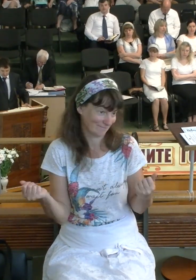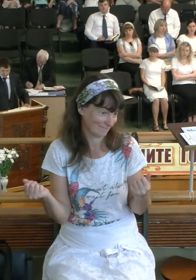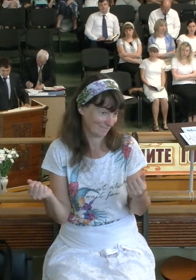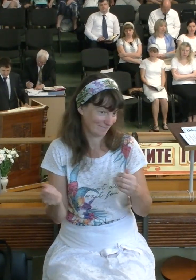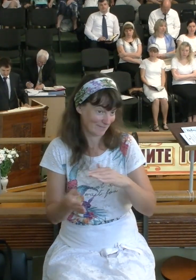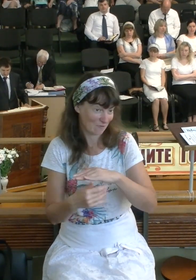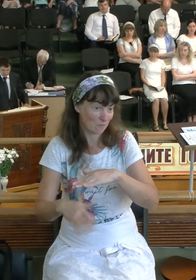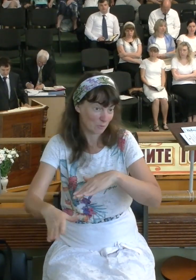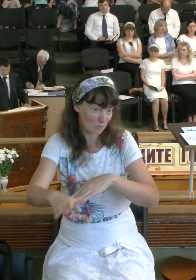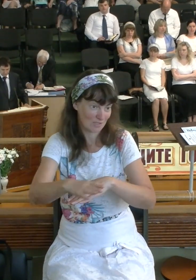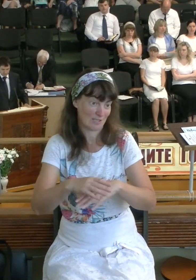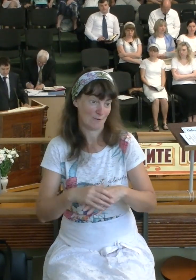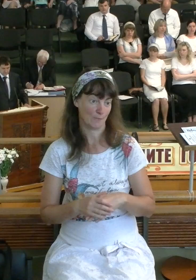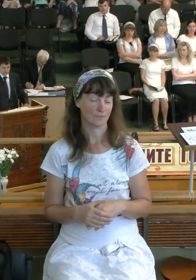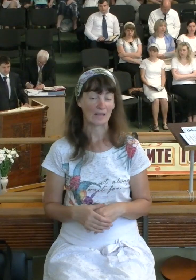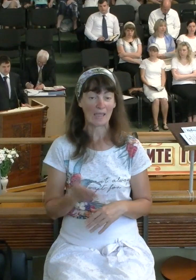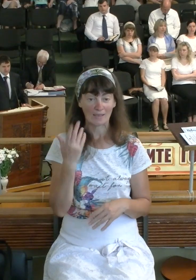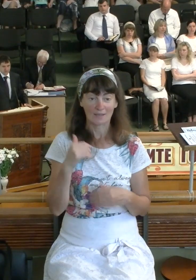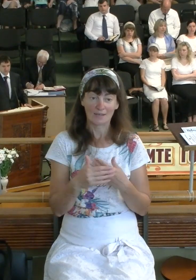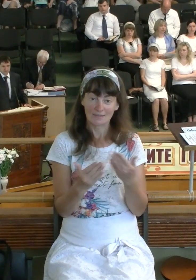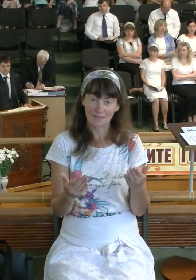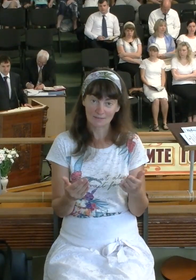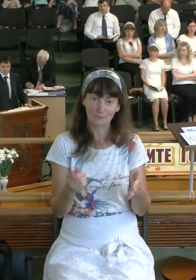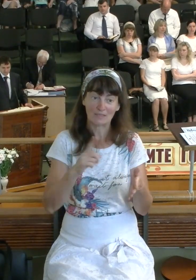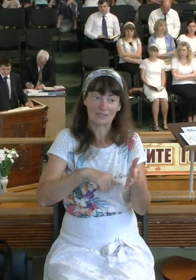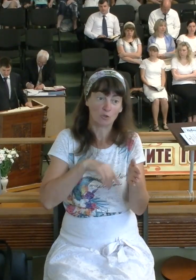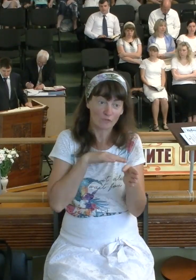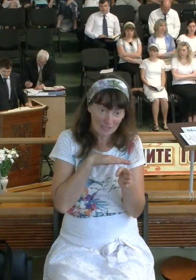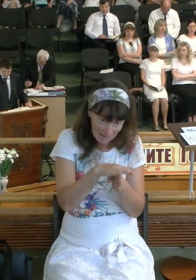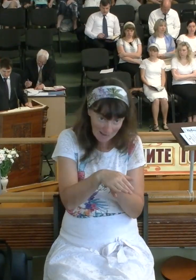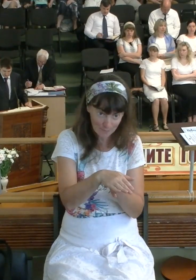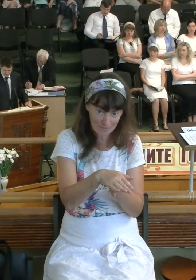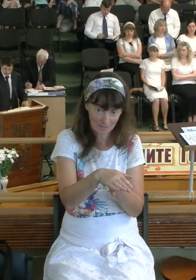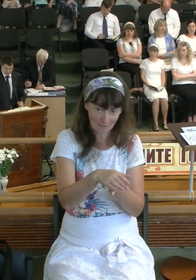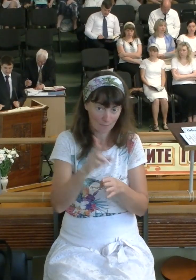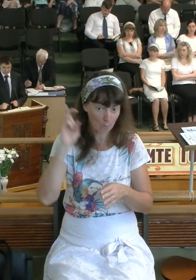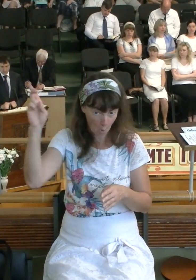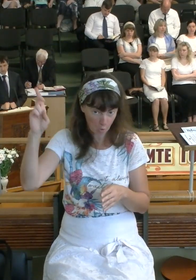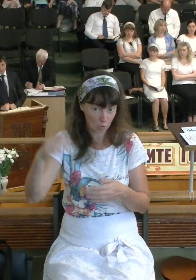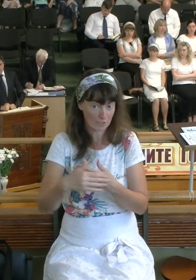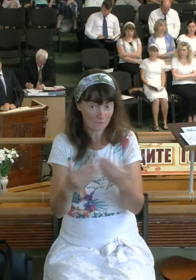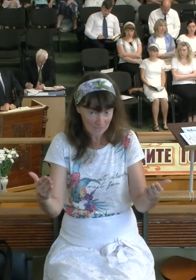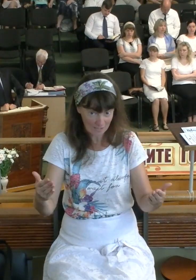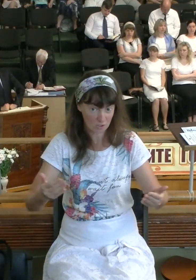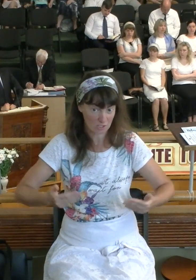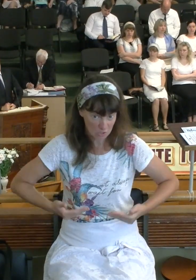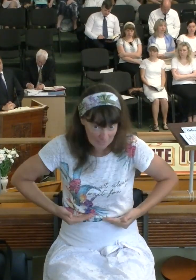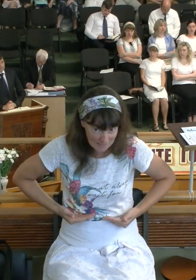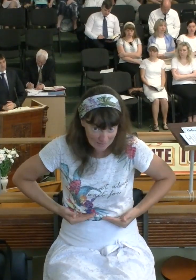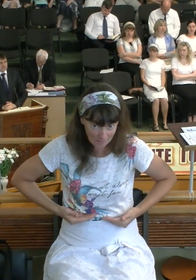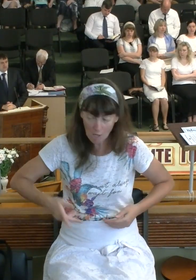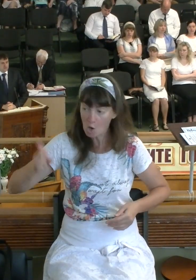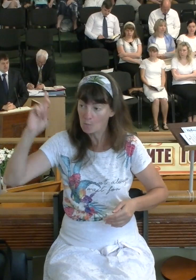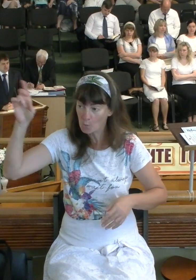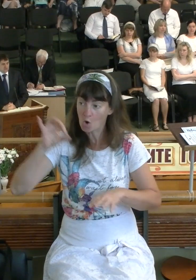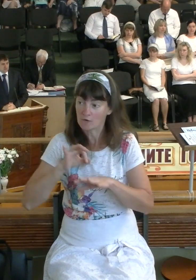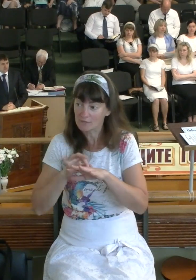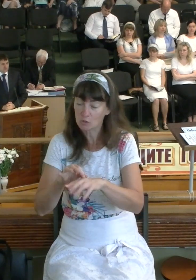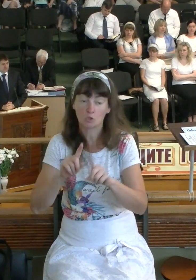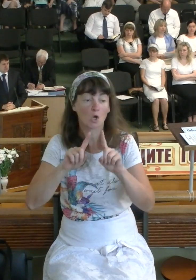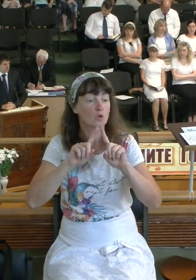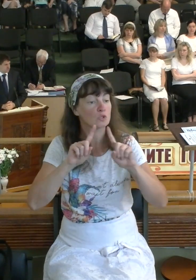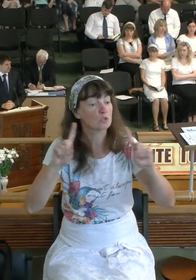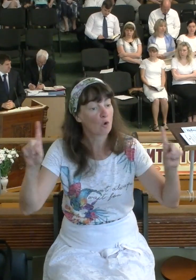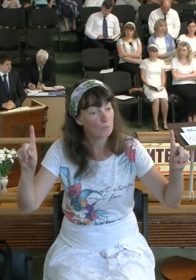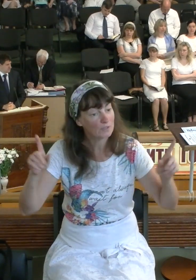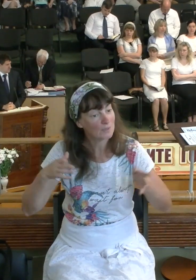в нашей жизни, то Бог ведет нас особенным путем. Знаете, когда мы говорим о благословениях, да, мы